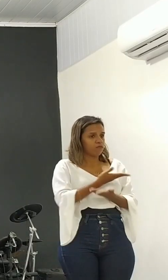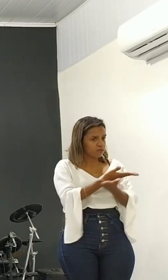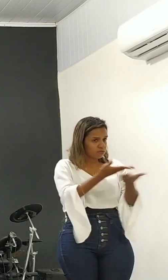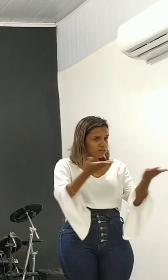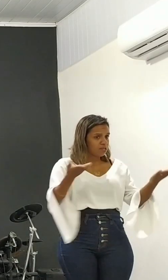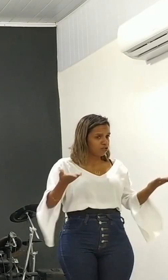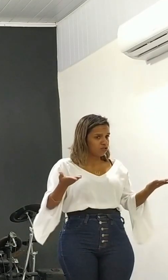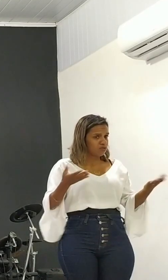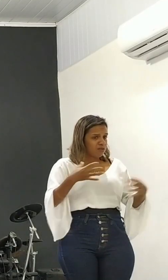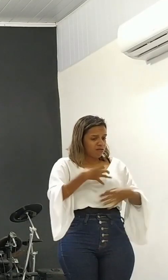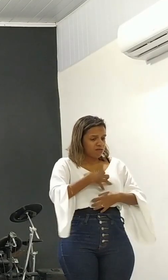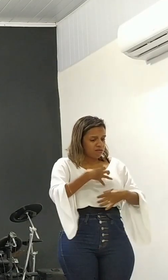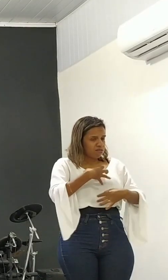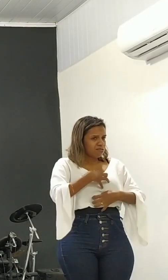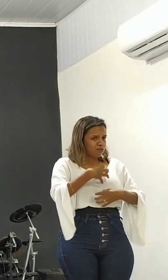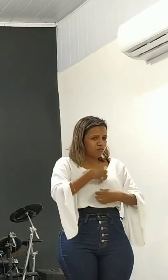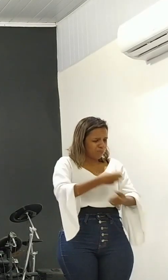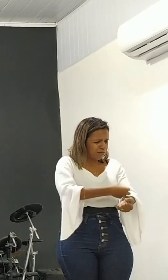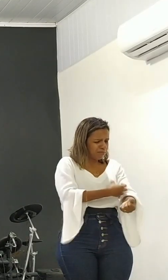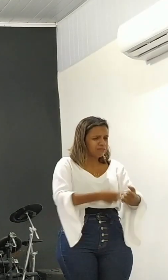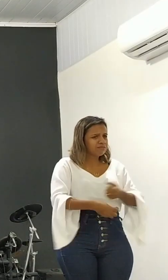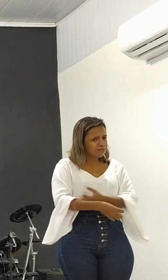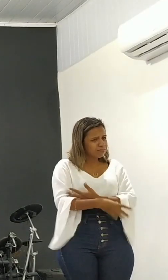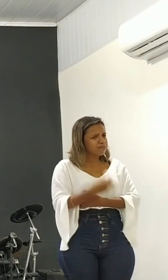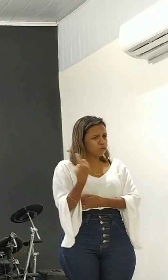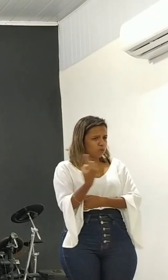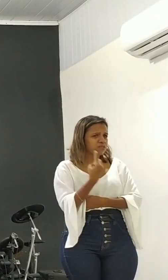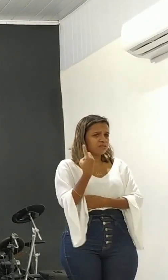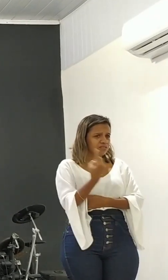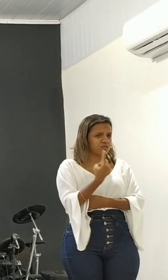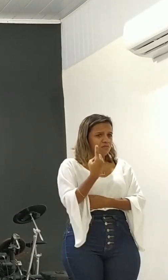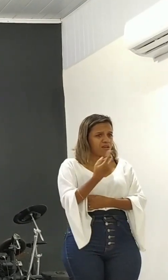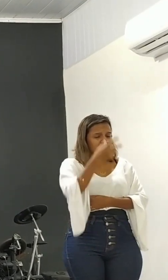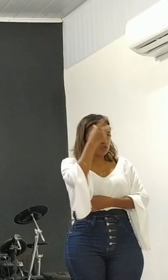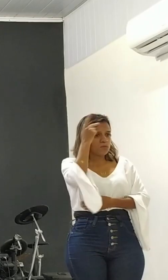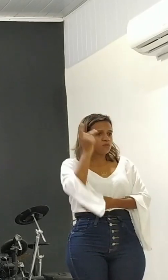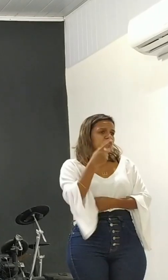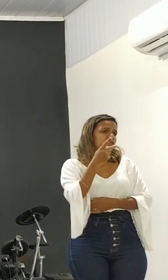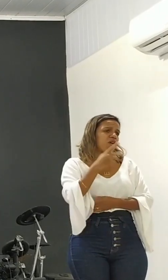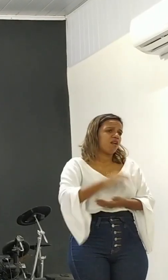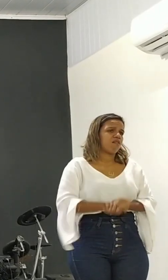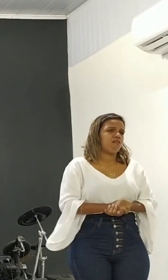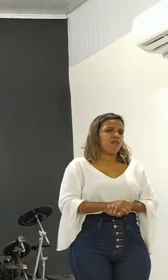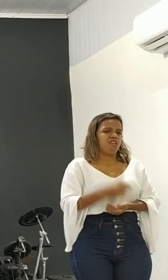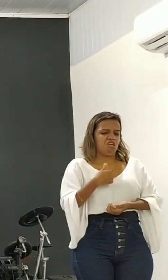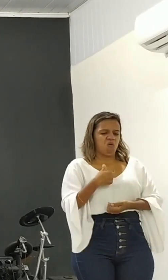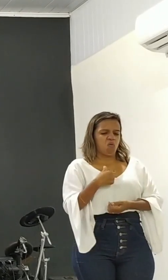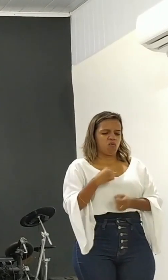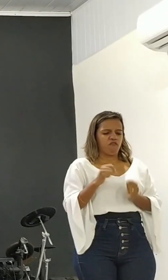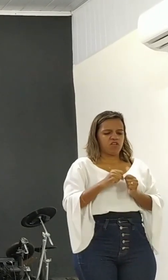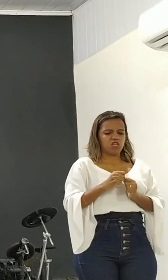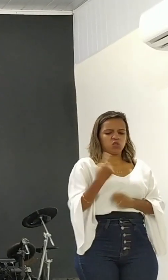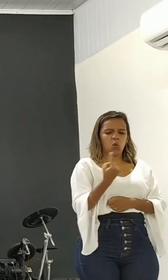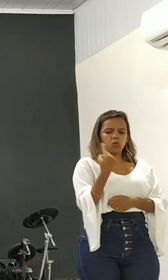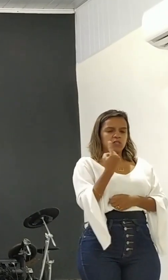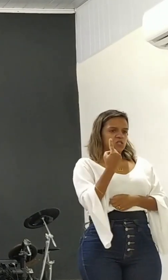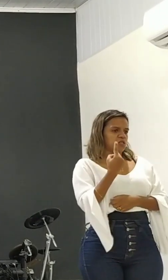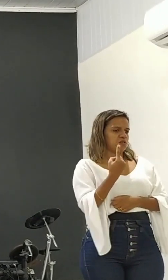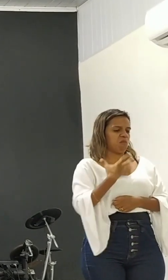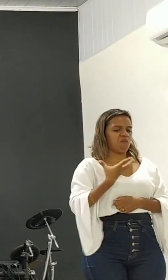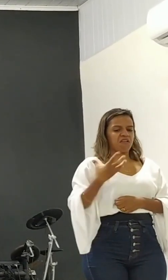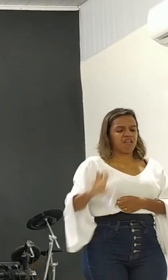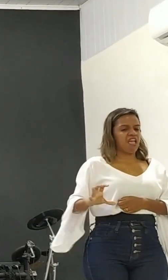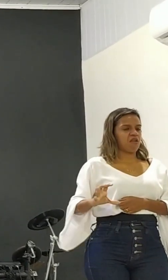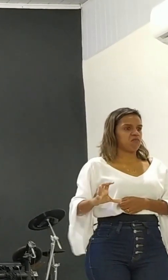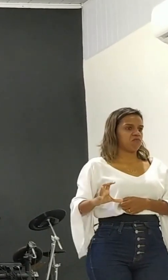Mas são sentimentos que afloram no meio da solidão. As pessoas dizem assim: vou fazer sozinho, não quero